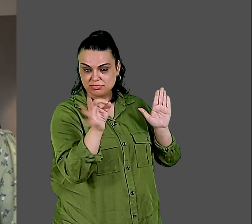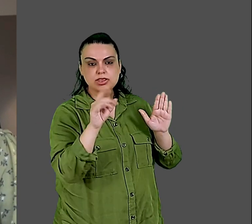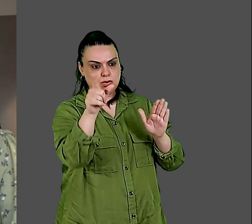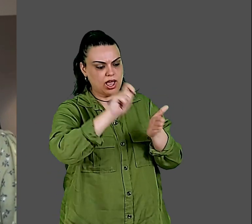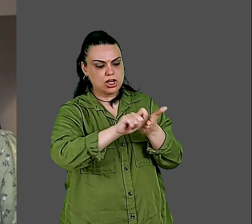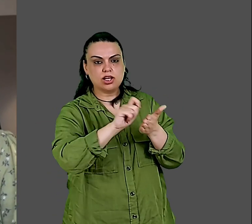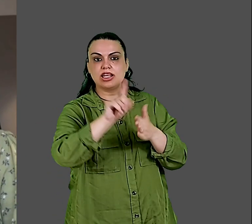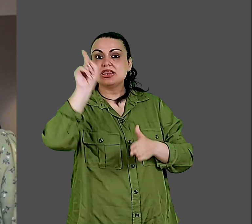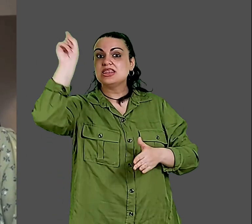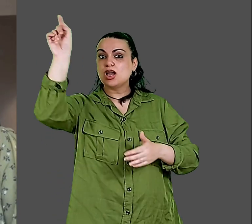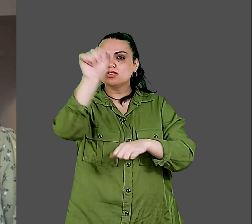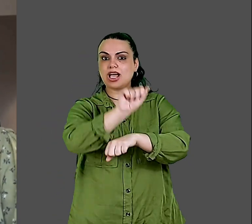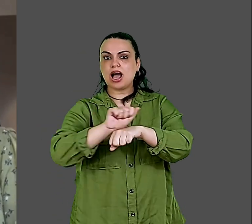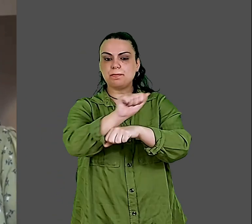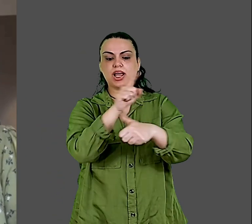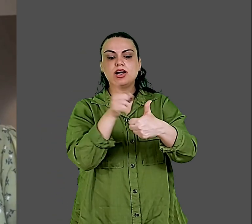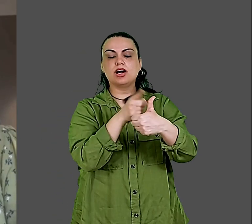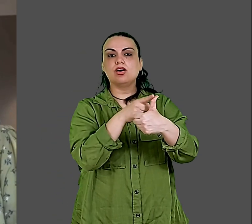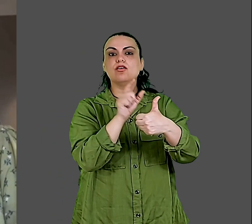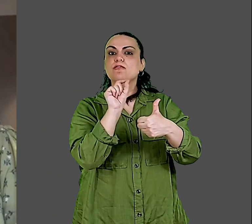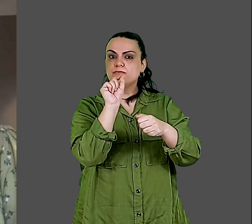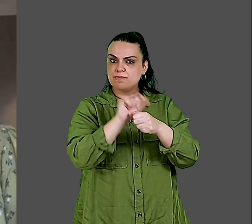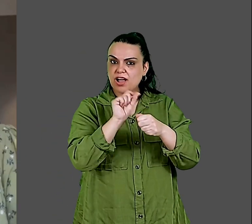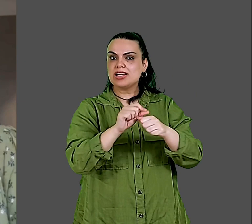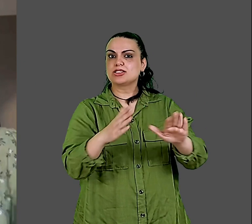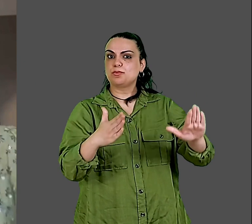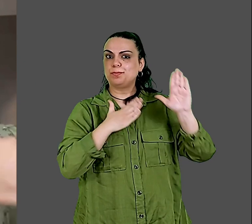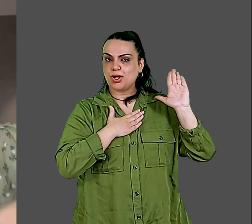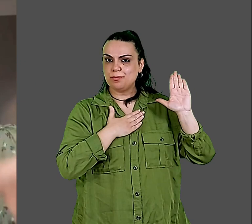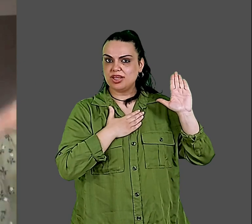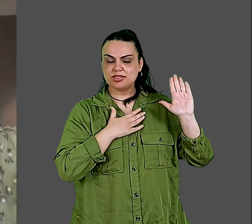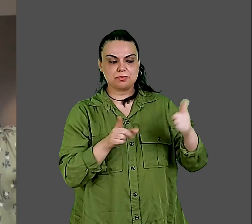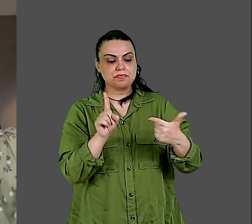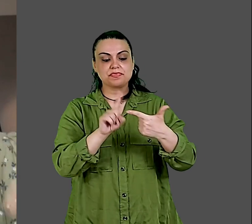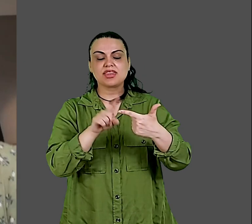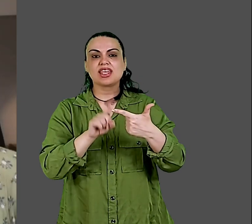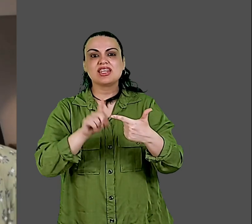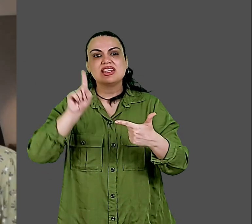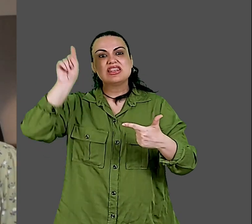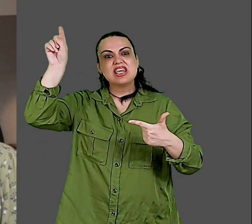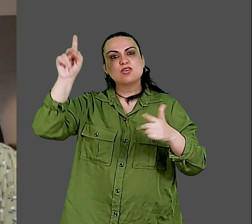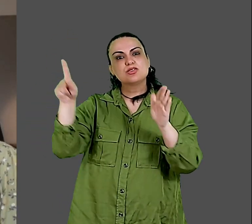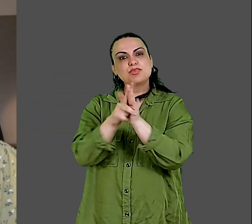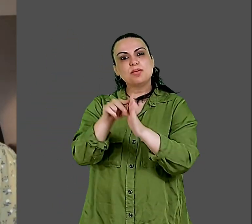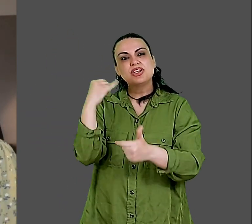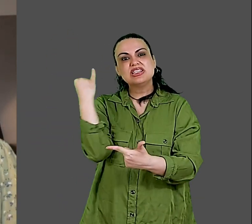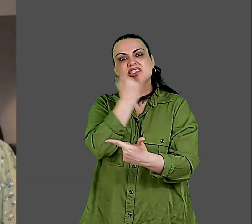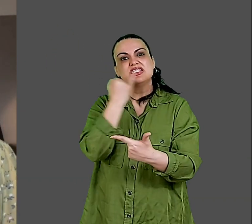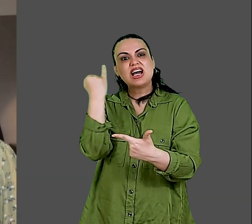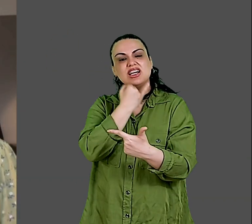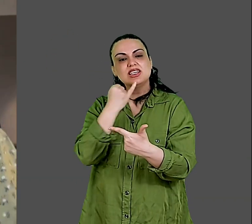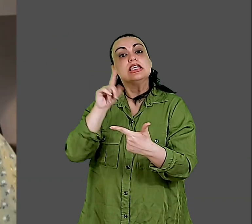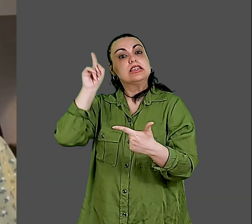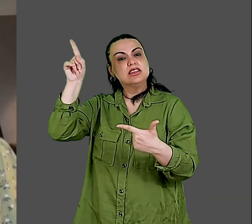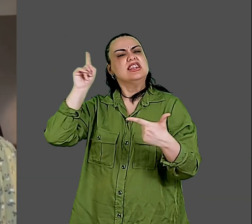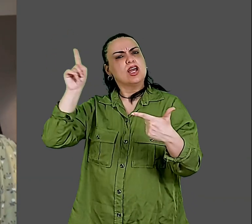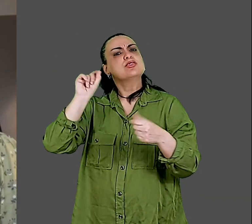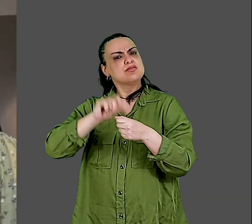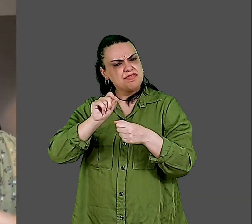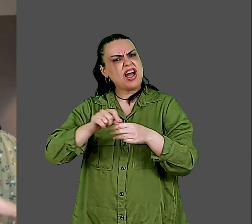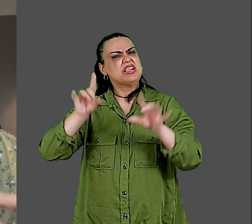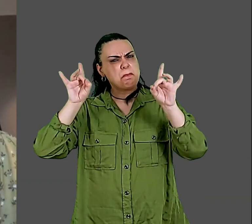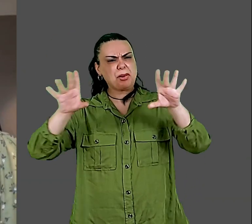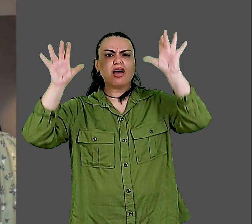isso aí. Deus de Isaac, Deus que cumpre o que fala. É isso que ele está dizendo. Esse é o